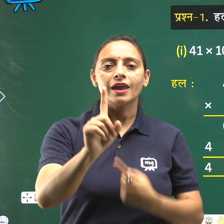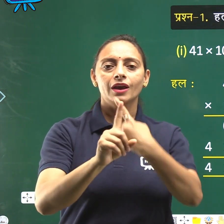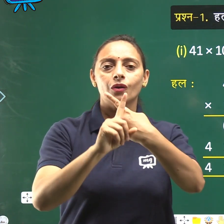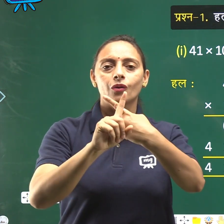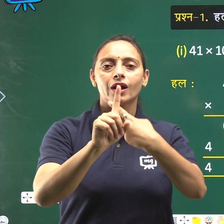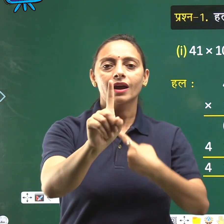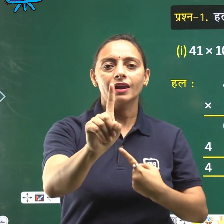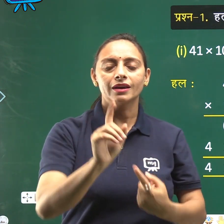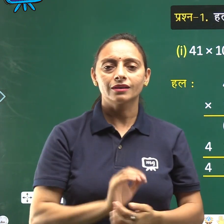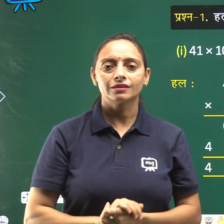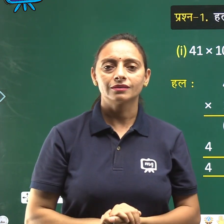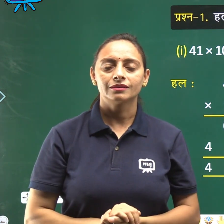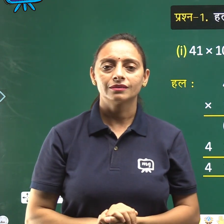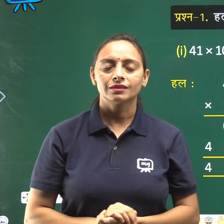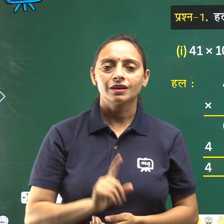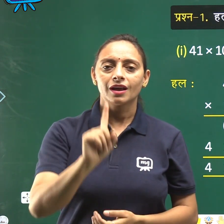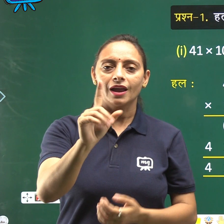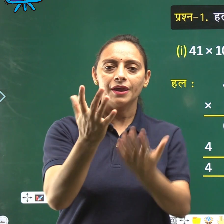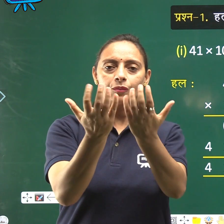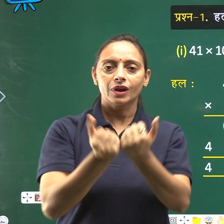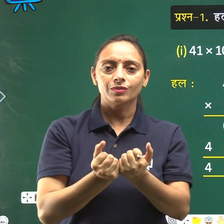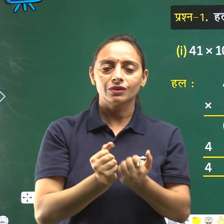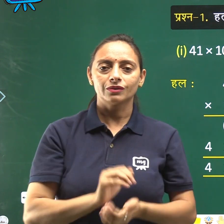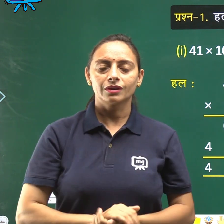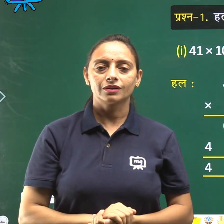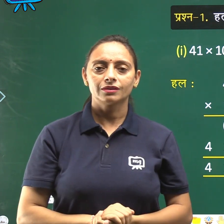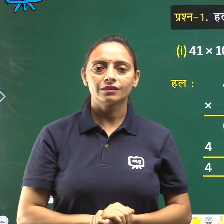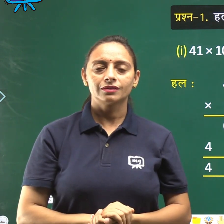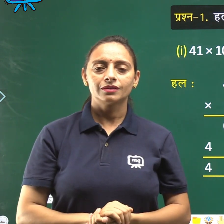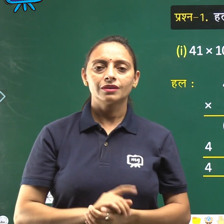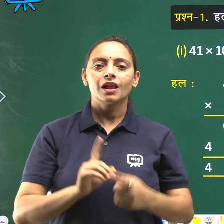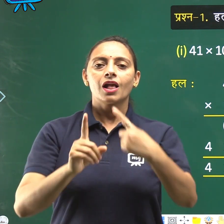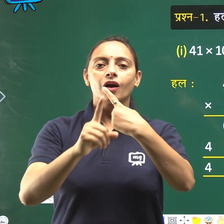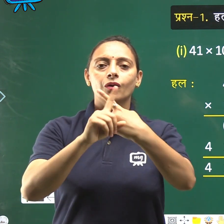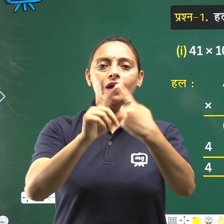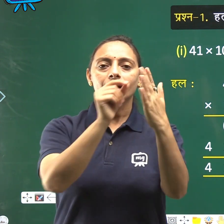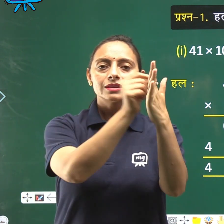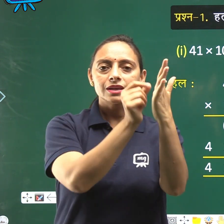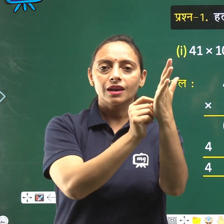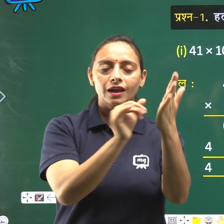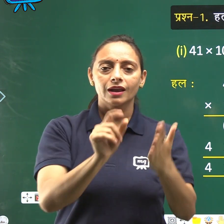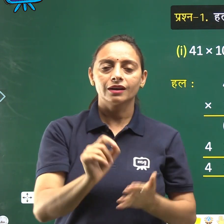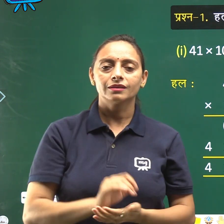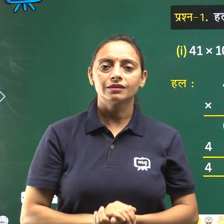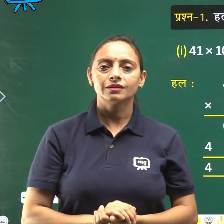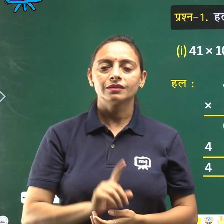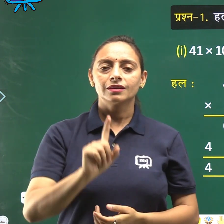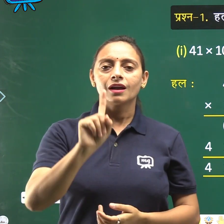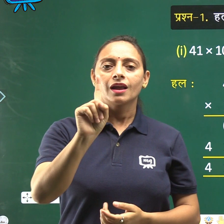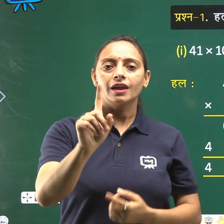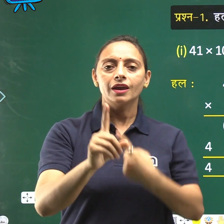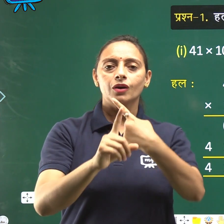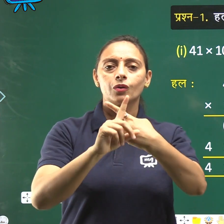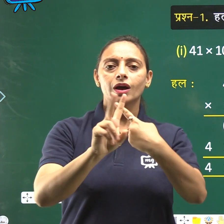गुणा करेंगे, 1 प्राप्त होगा। गुणा का चिन्ह लगाया। 1 को 2 से